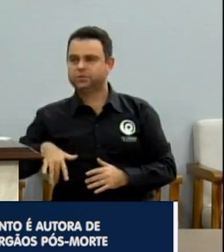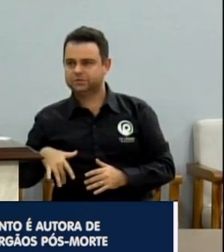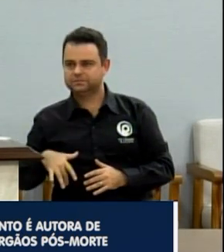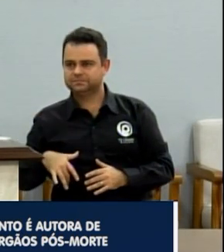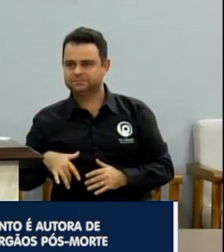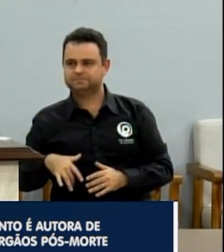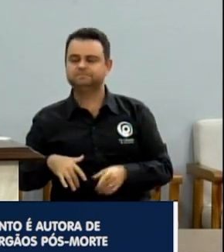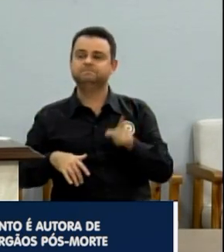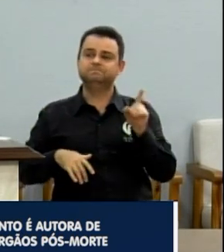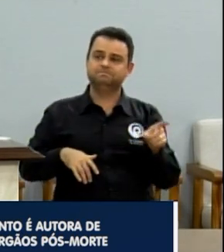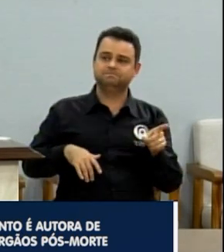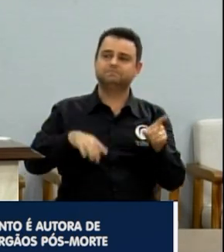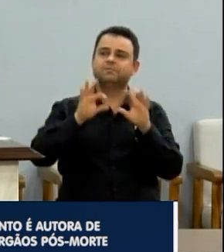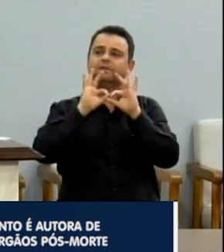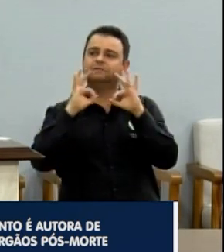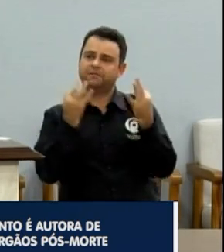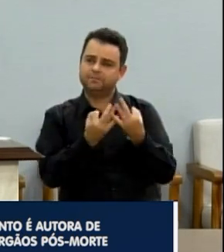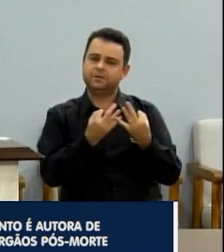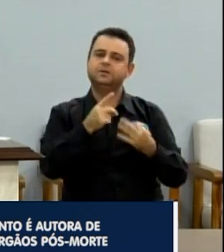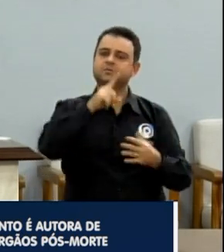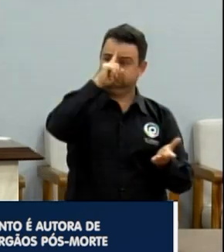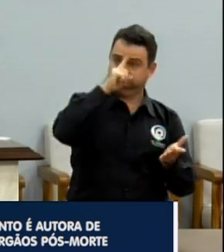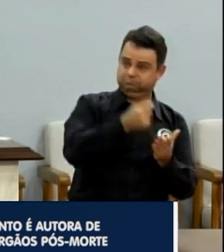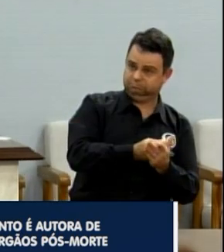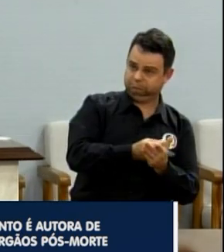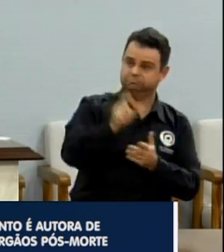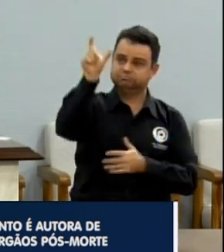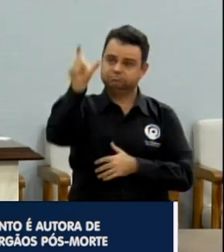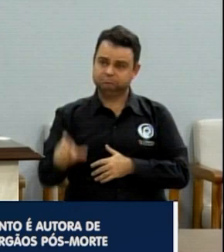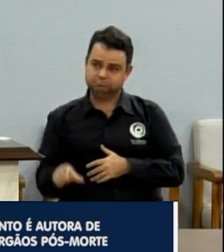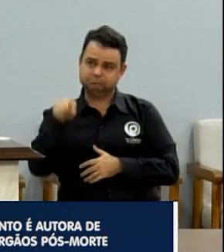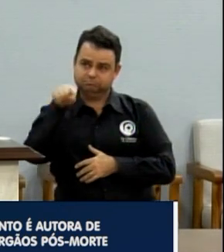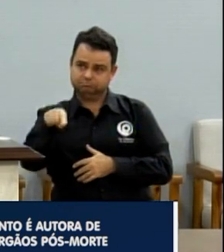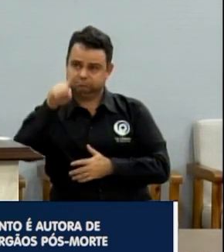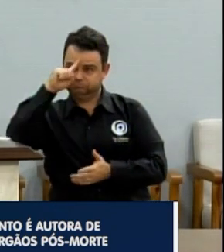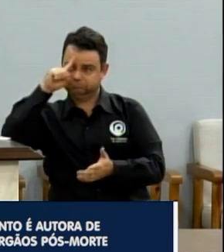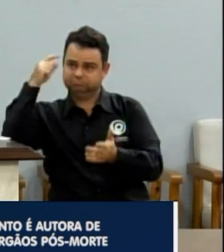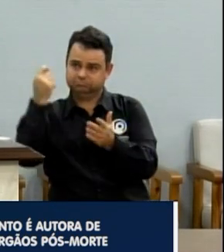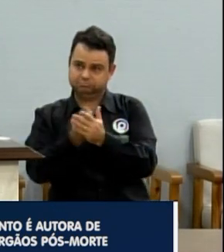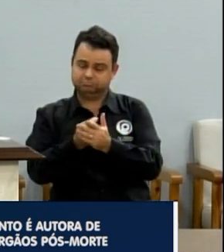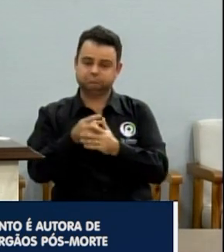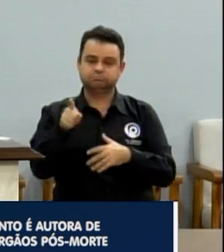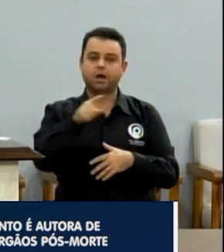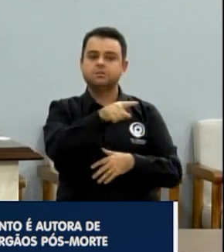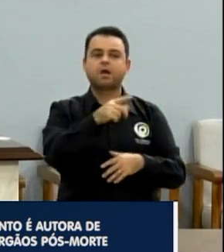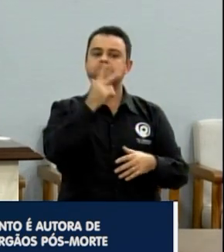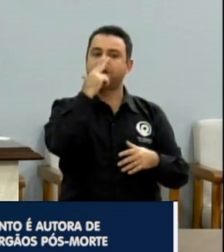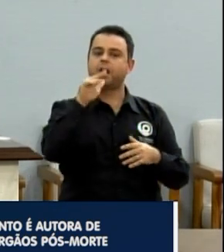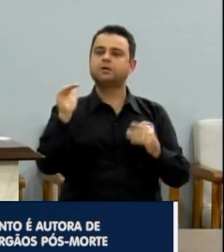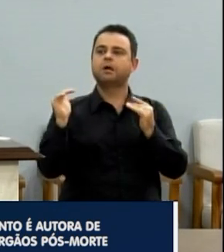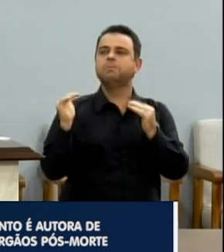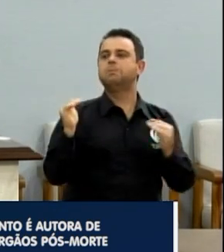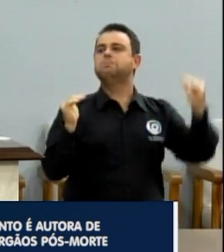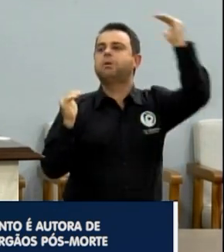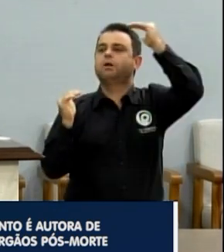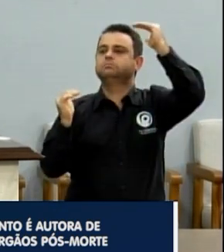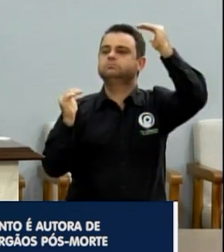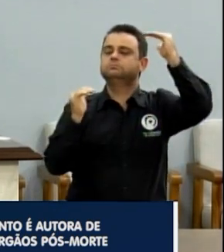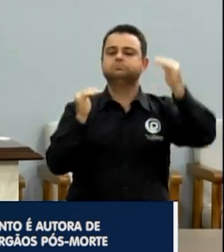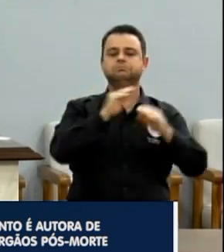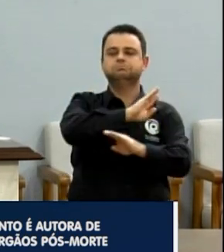e impôs a exigência do consentimento familiar acima da vontade do doador, tentando,